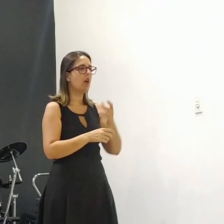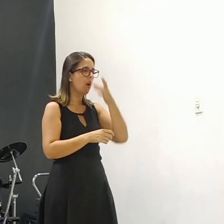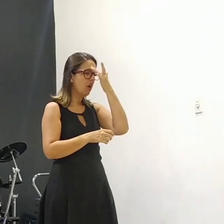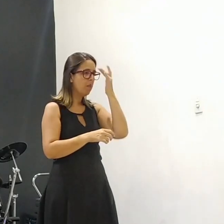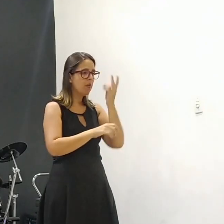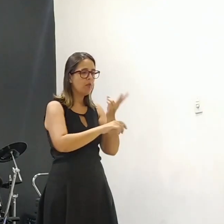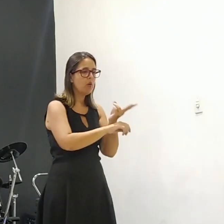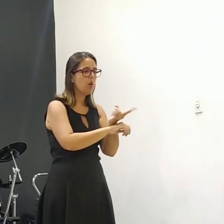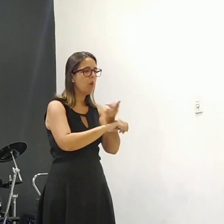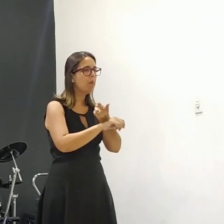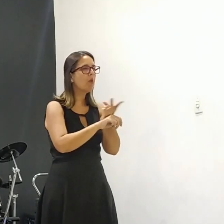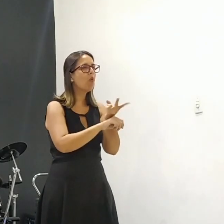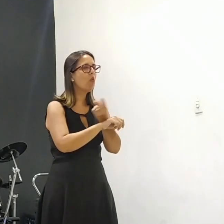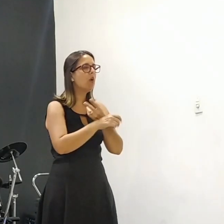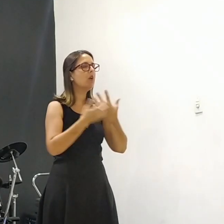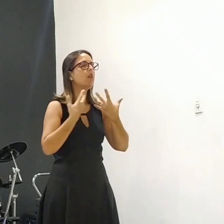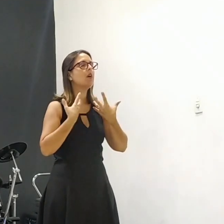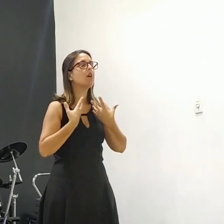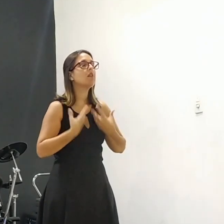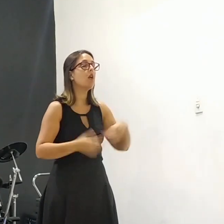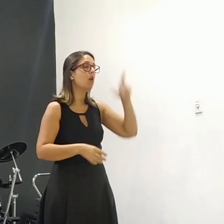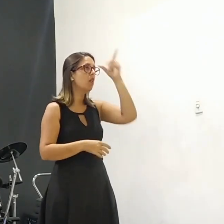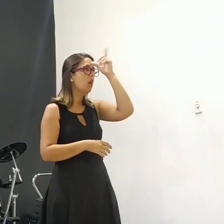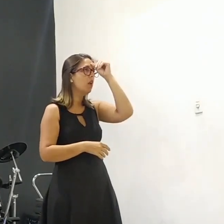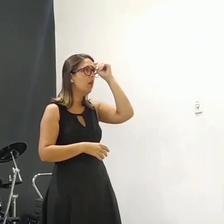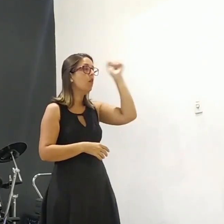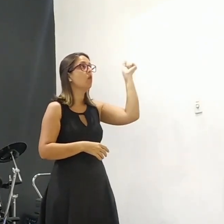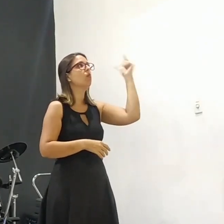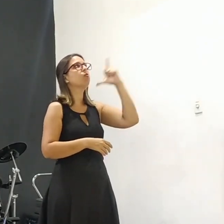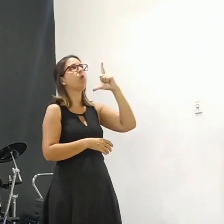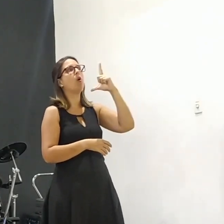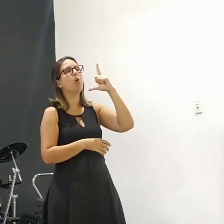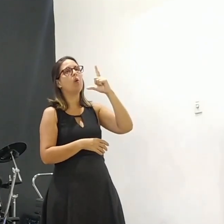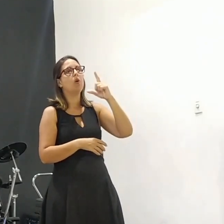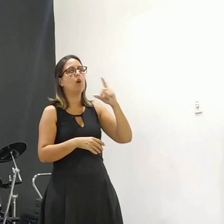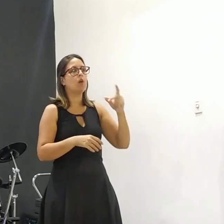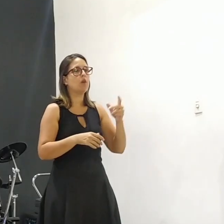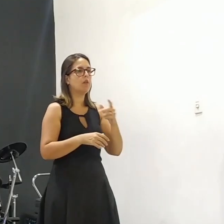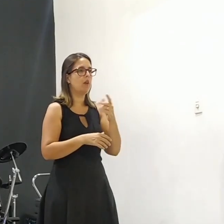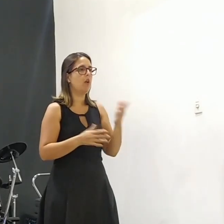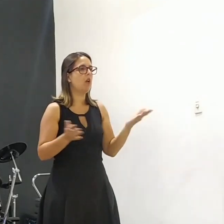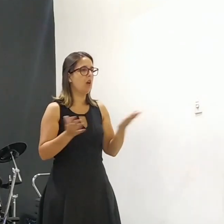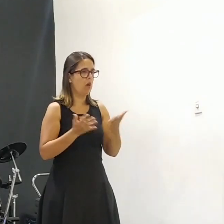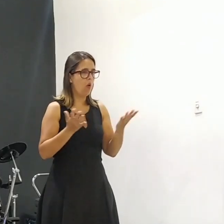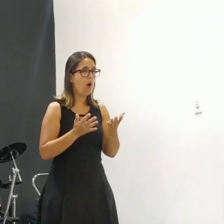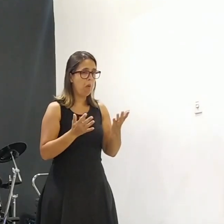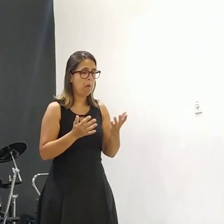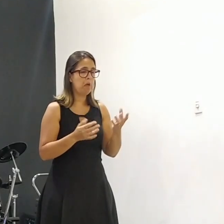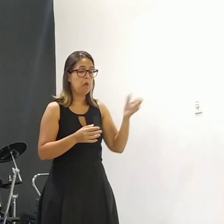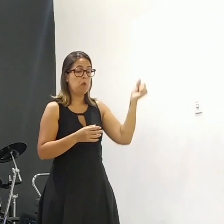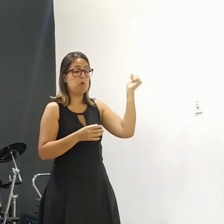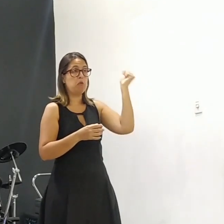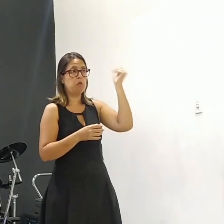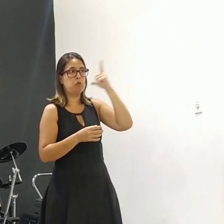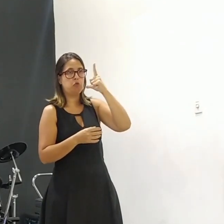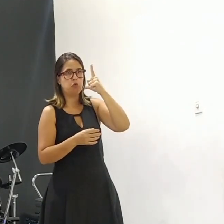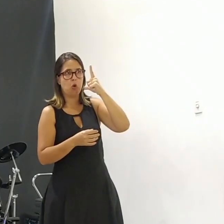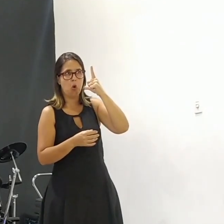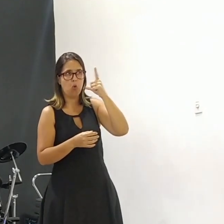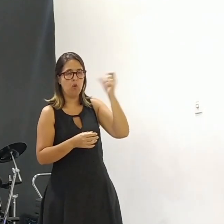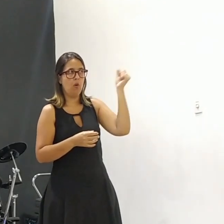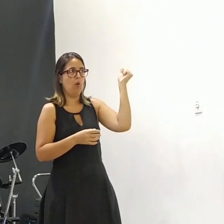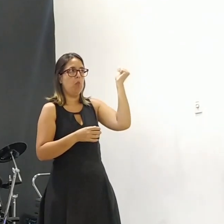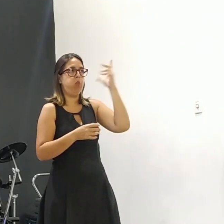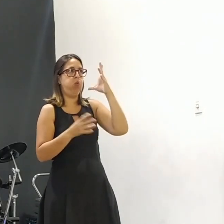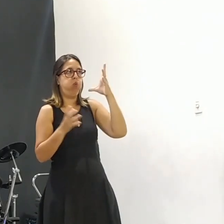poder aliviar o calor. Quando você está andando na rua, esse sol que fez hoje de 36 graus com um cara de